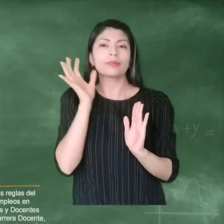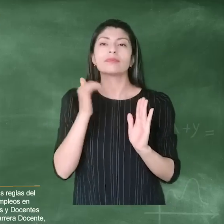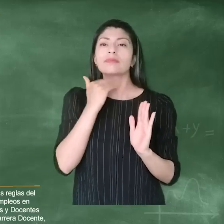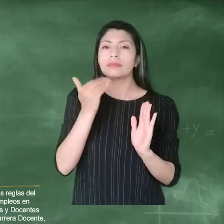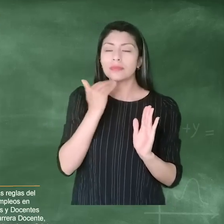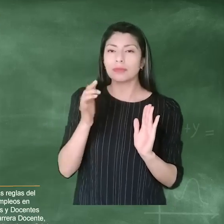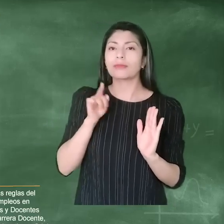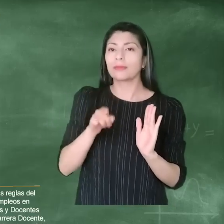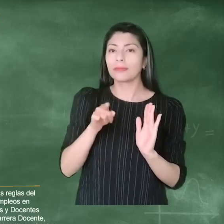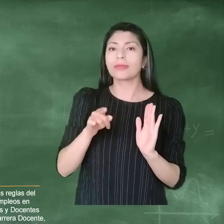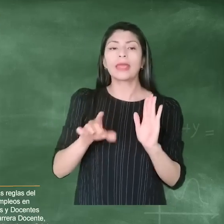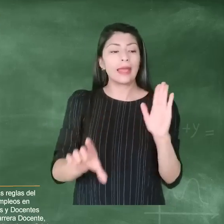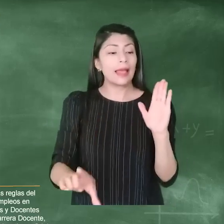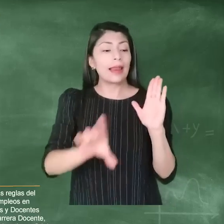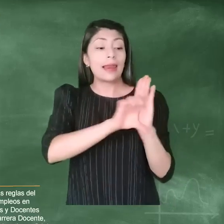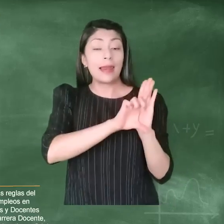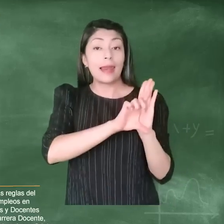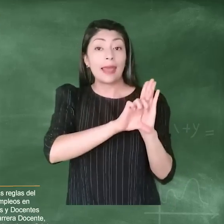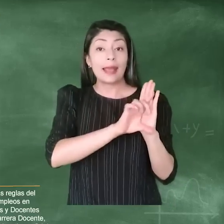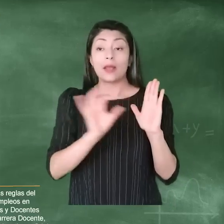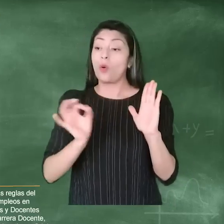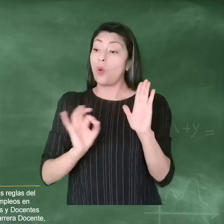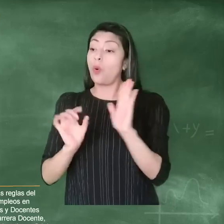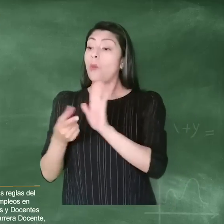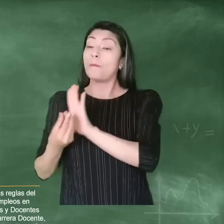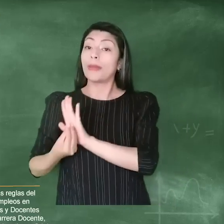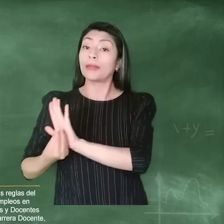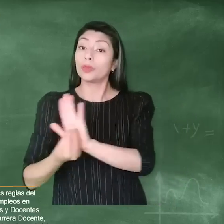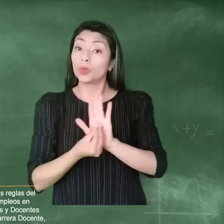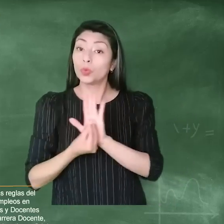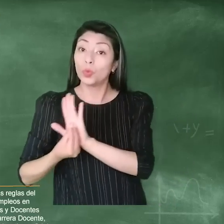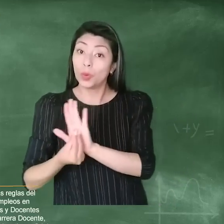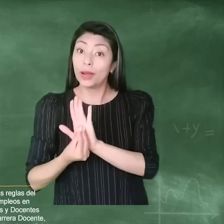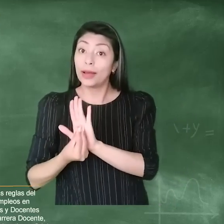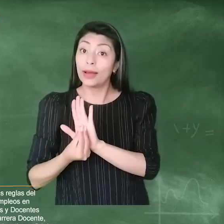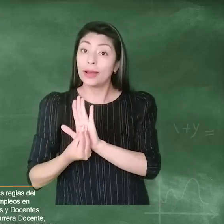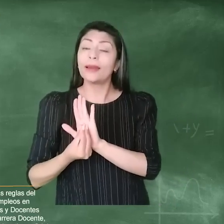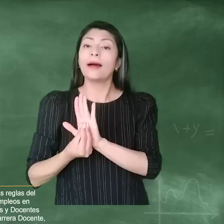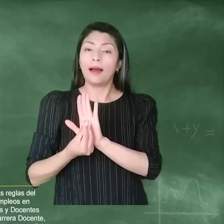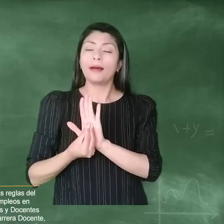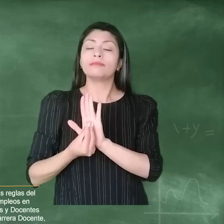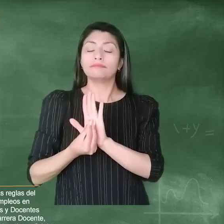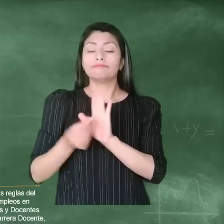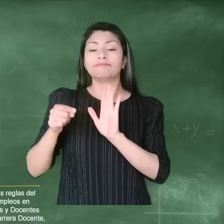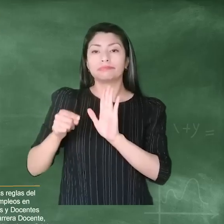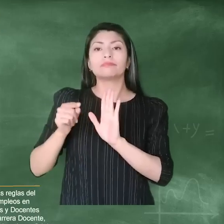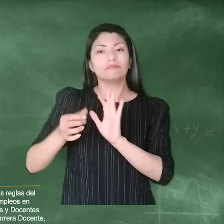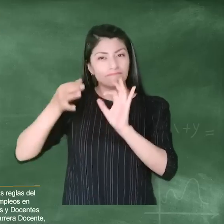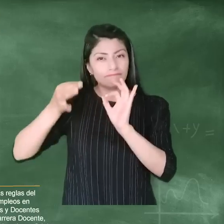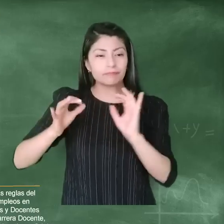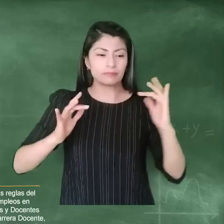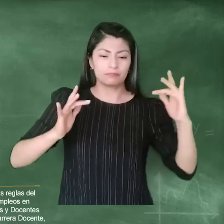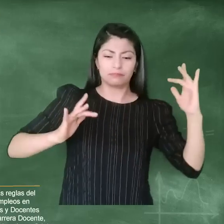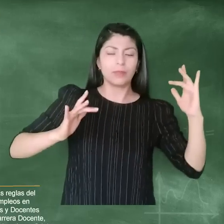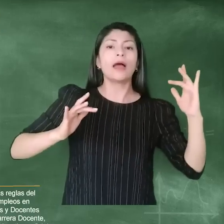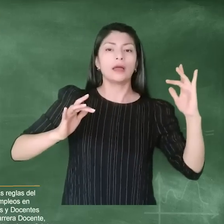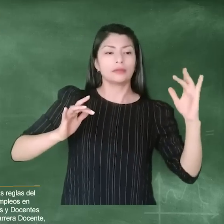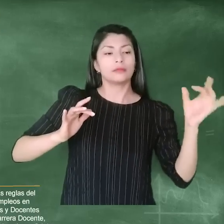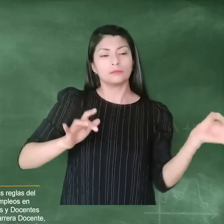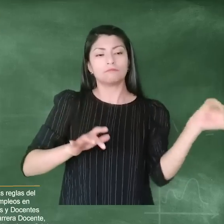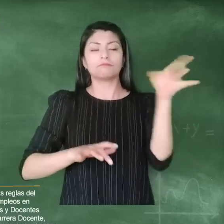de presentarse diferencias entre dicho manual y la ley, prevalecerán las disposiciones contenidas en la norma